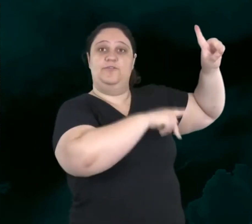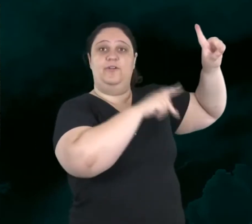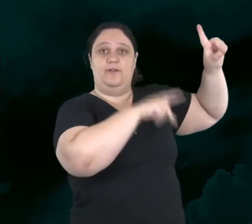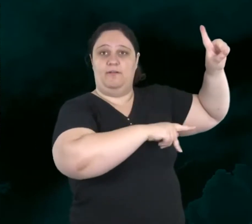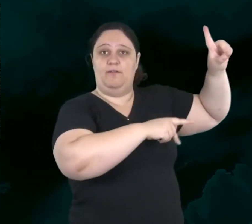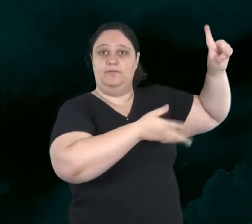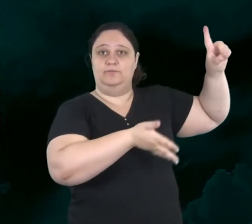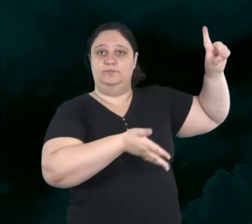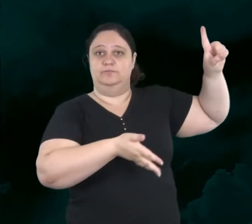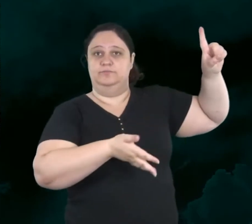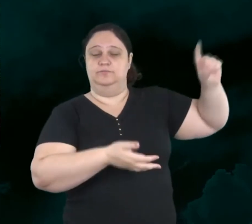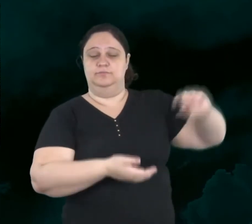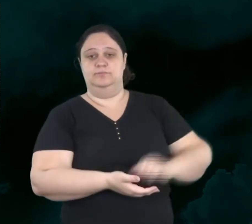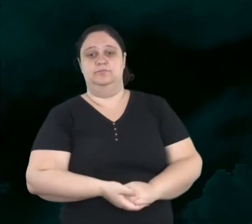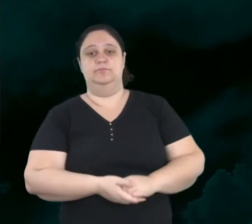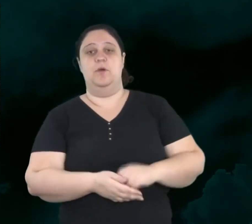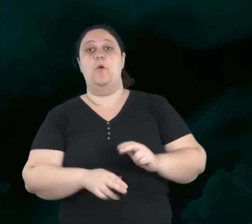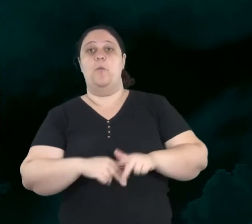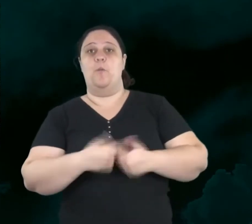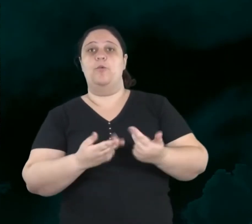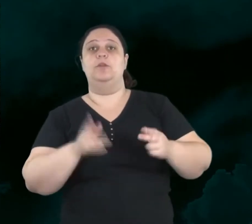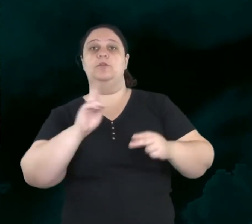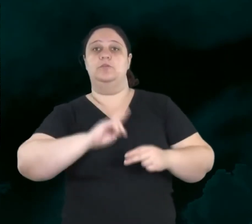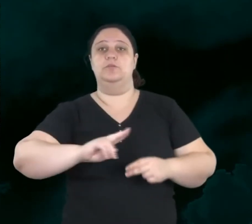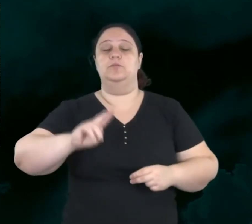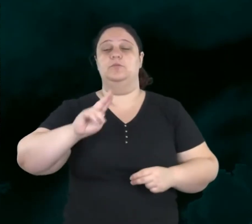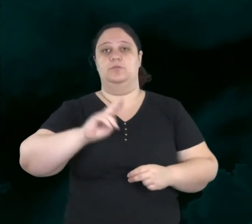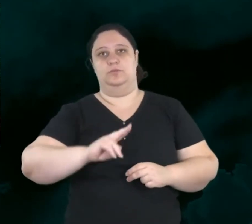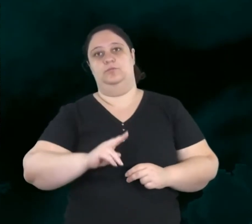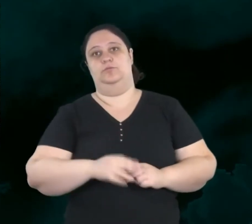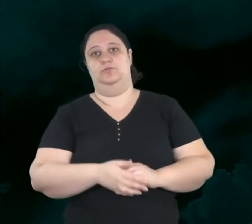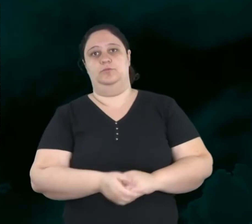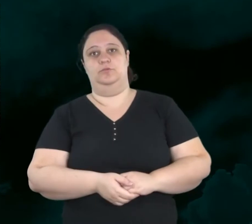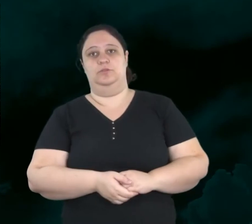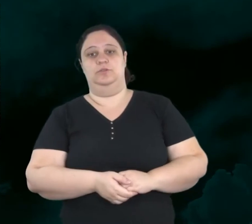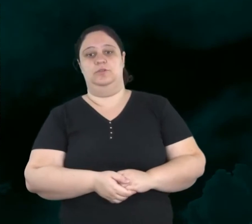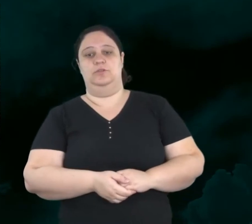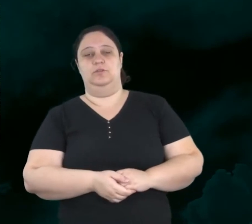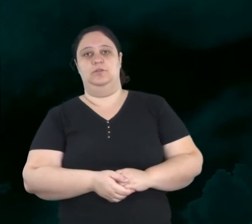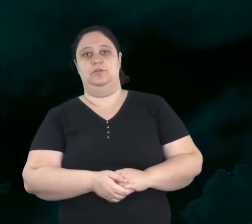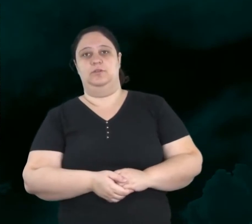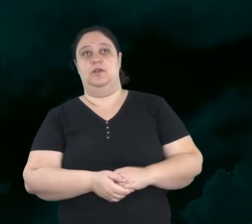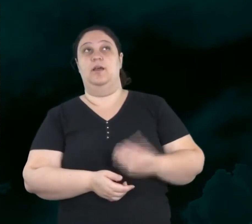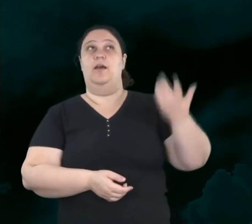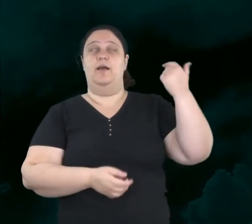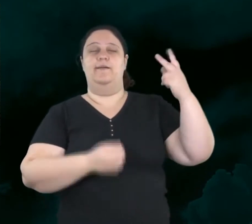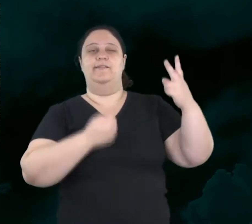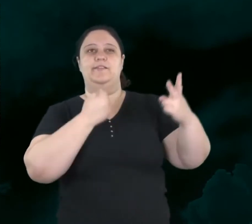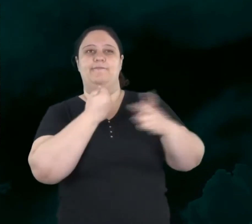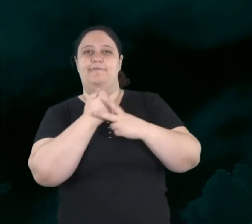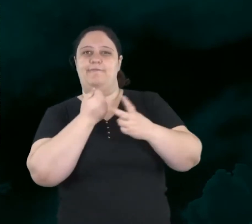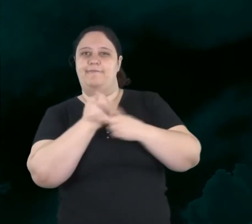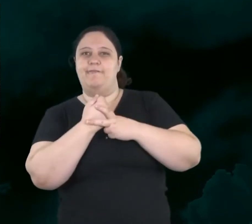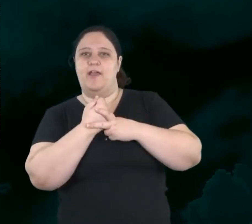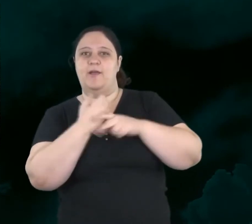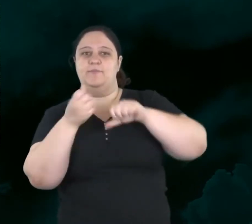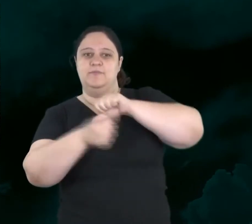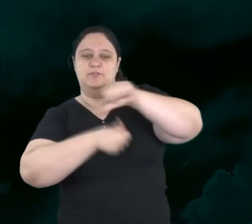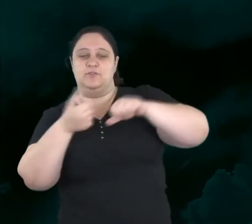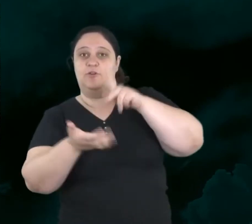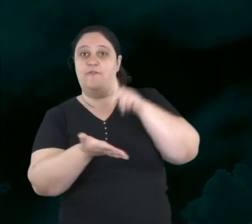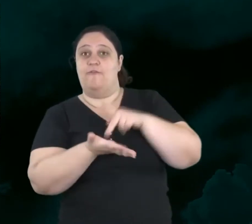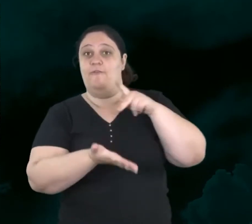Por isso que nós usamos a palavra substantificação. O verbo substantificar é tornar real